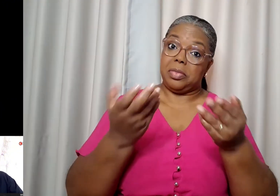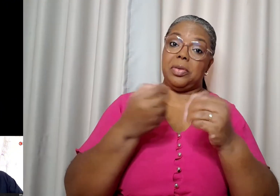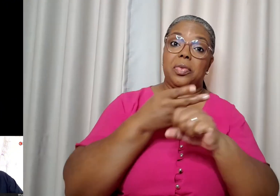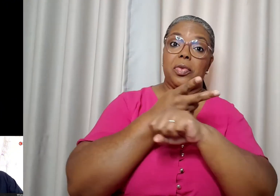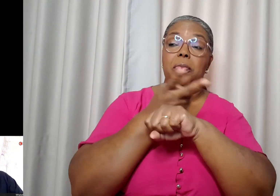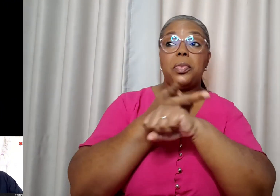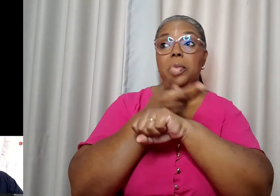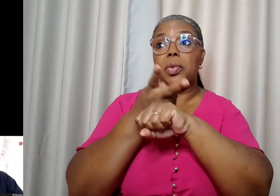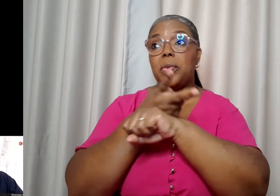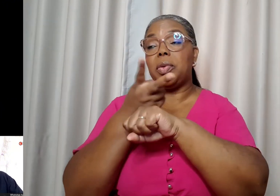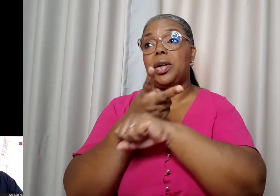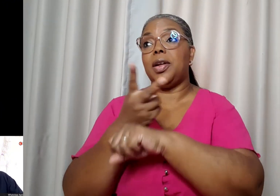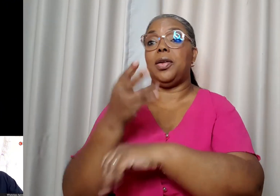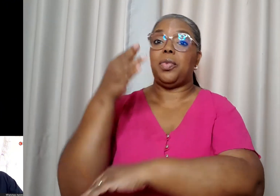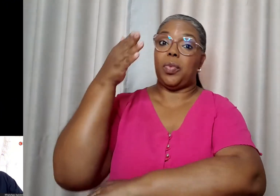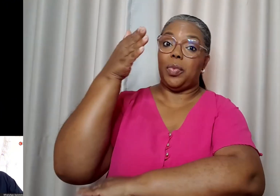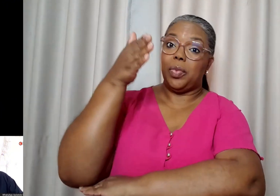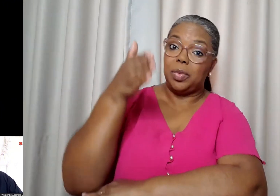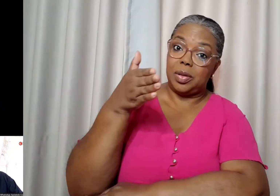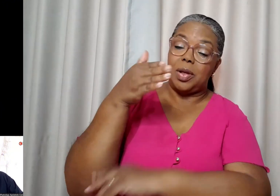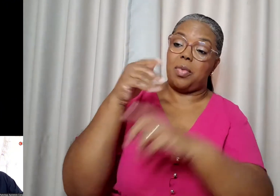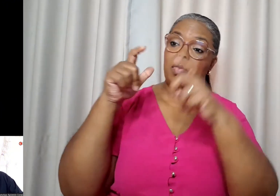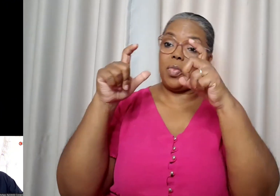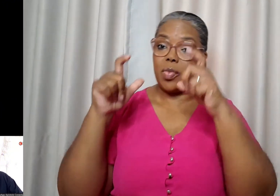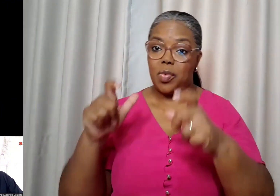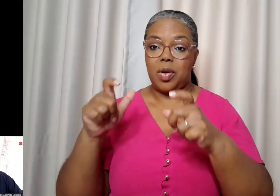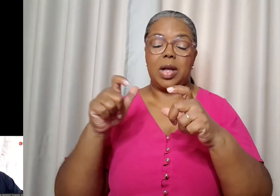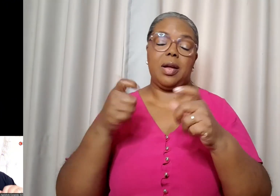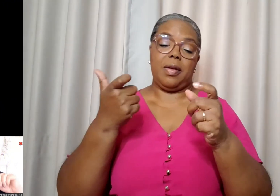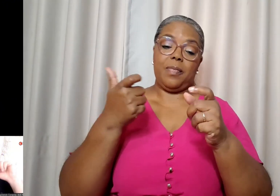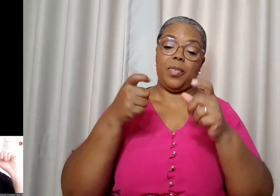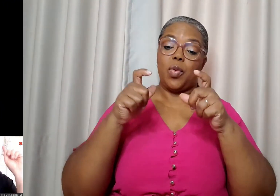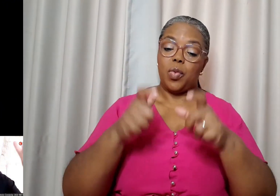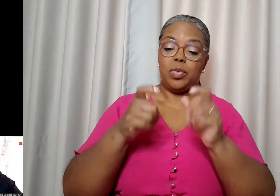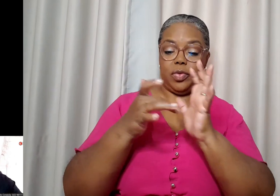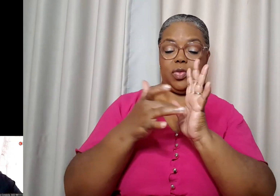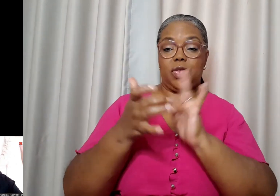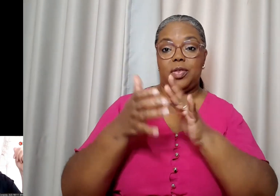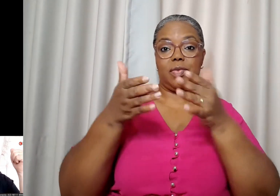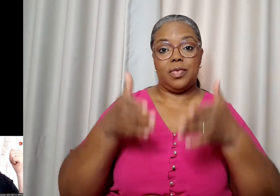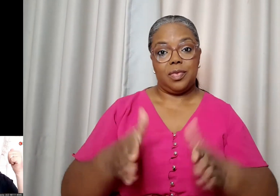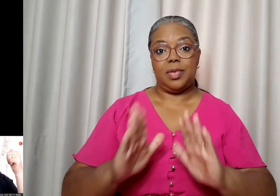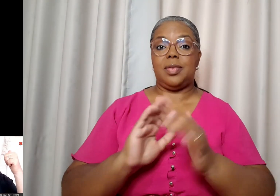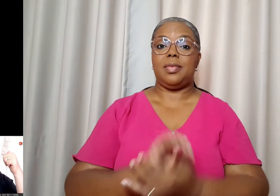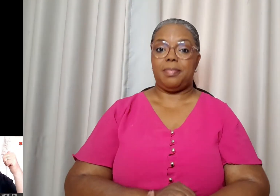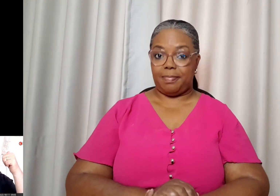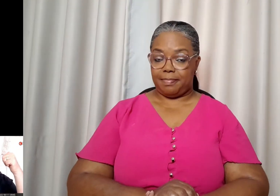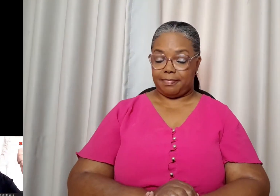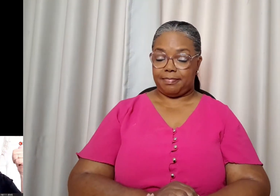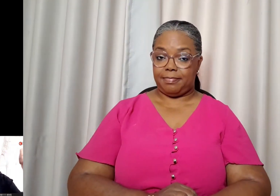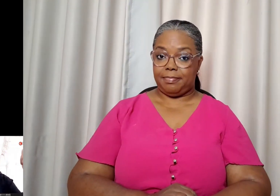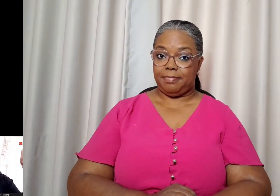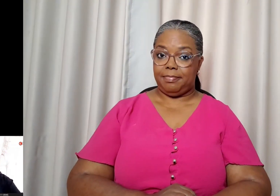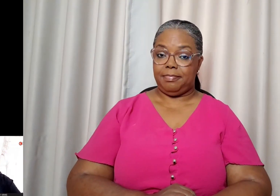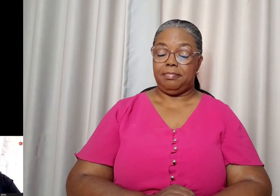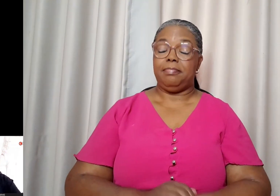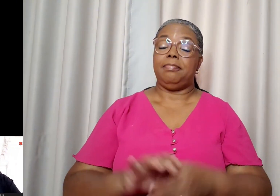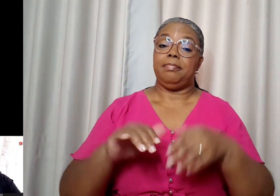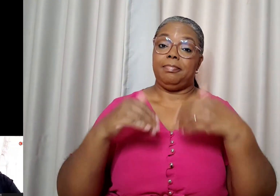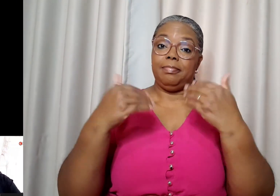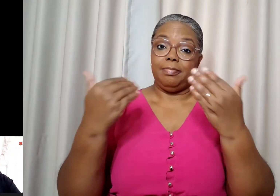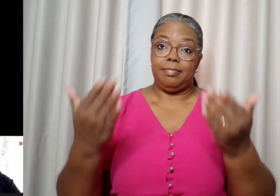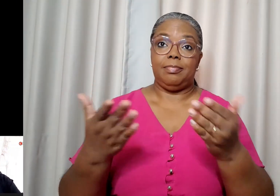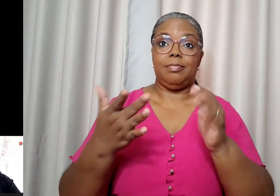hotel para estar ali. Então, a primeira coisa que você tem que ver é o seguinte: ele buscou uma